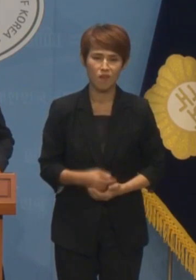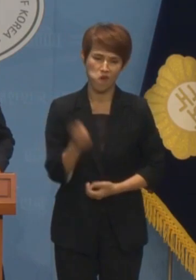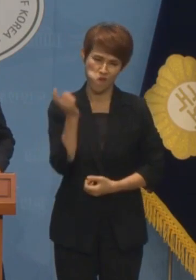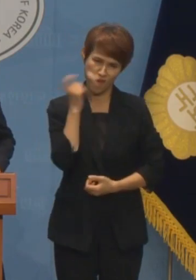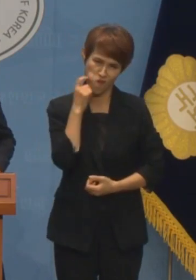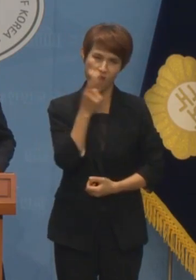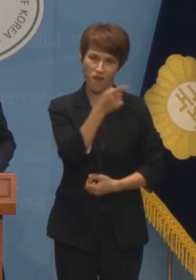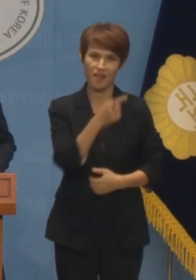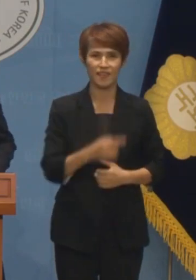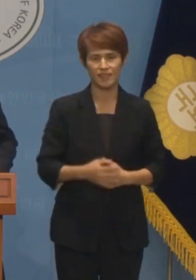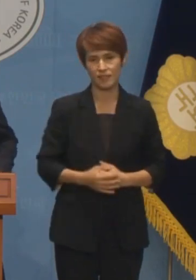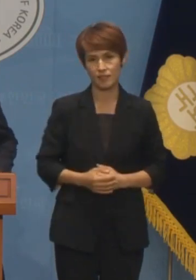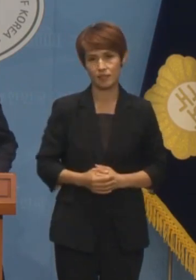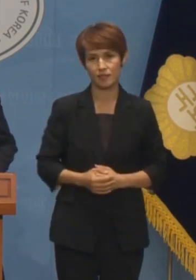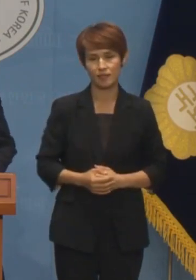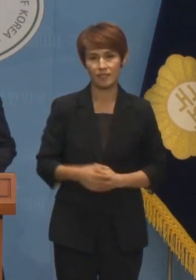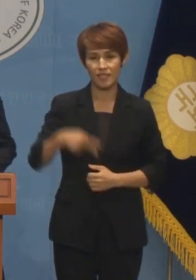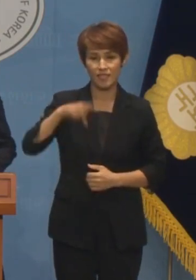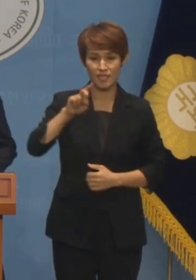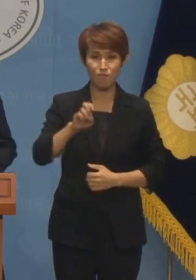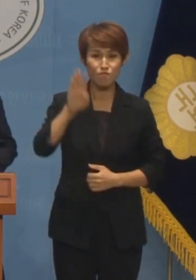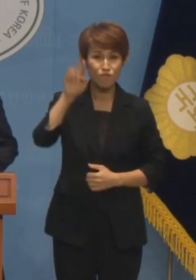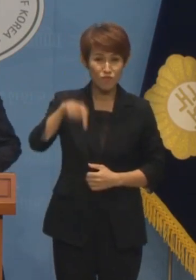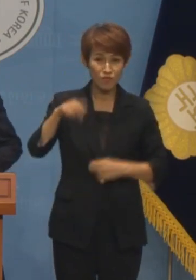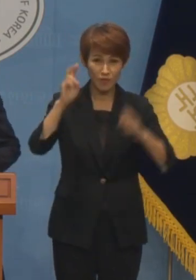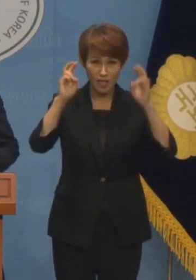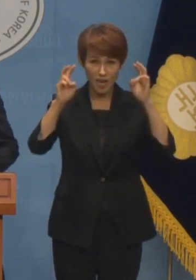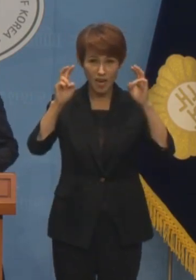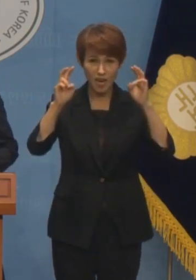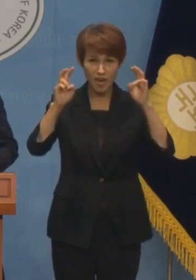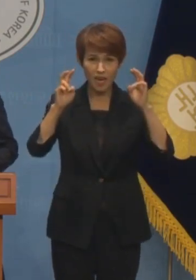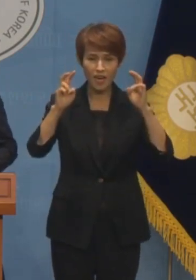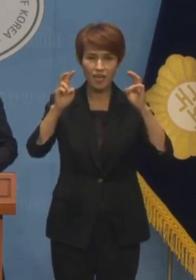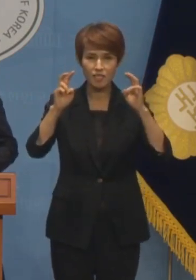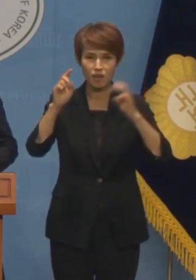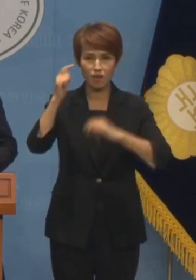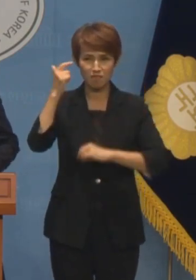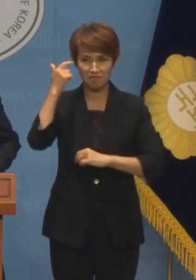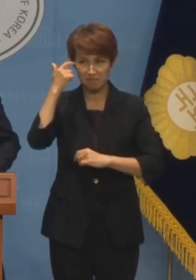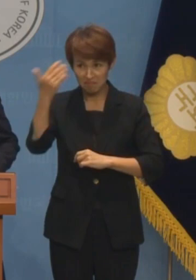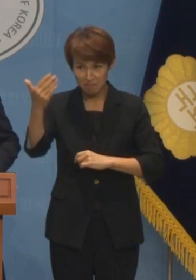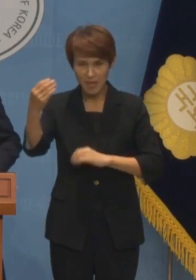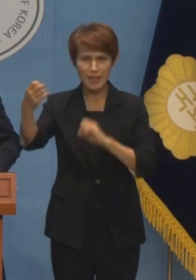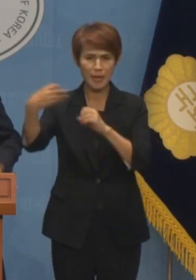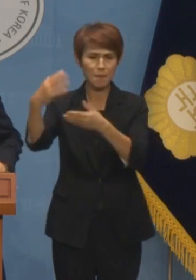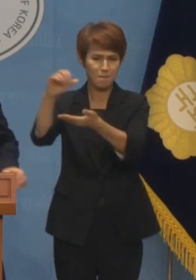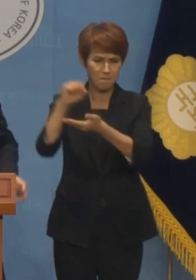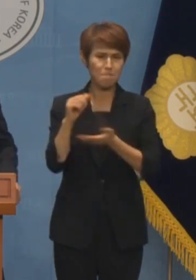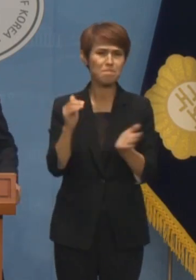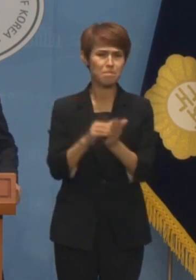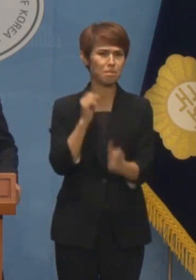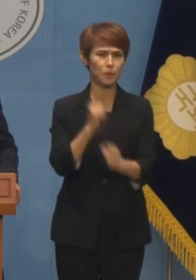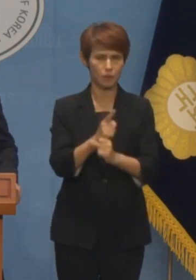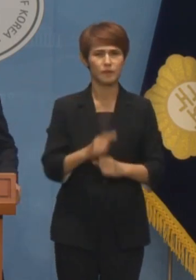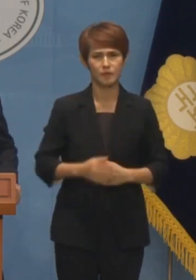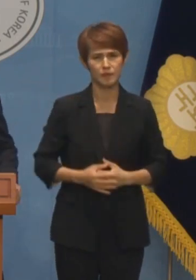겁니다. 제가 3부 토건에서 지금 구두로 답변을 받고 지금 공식적으로